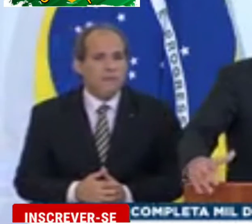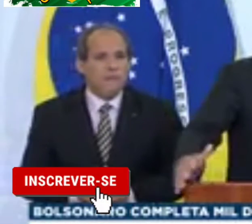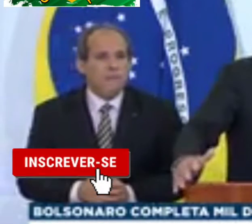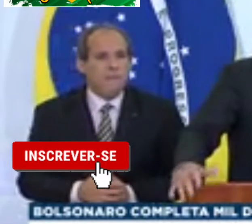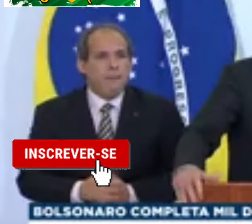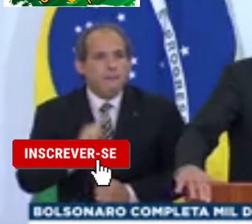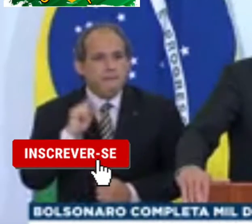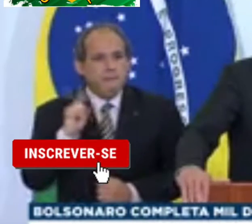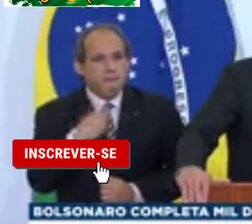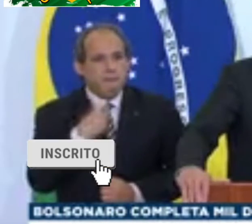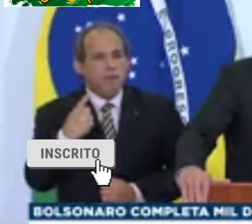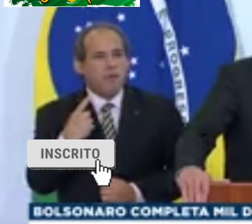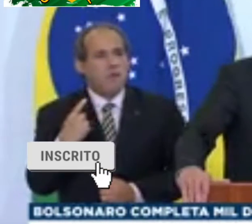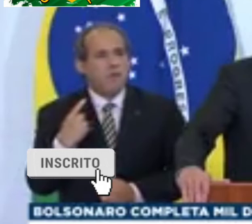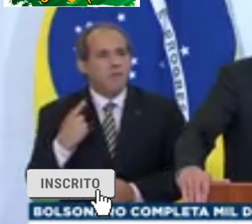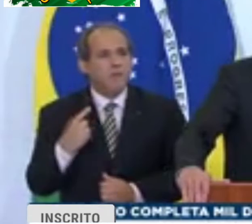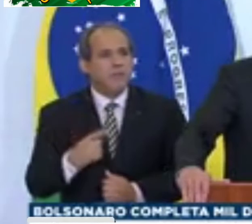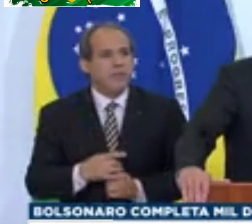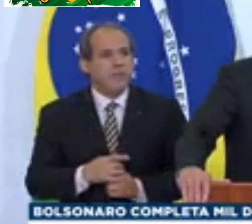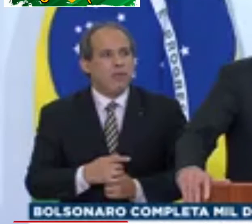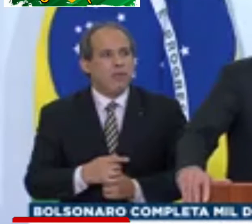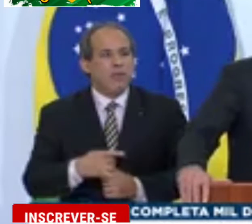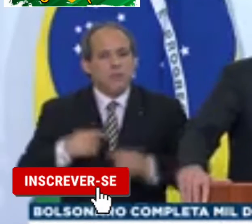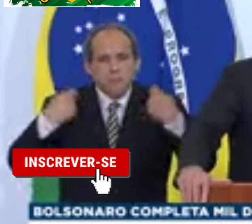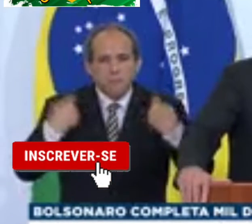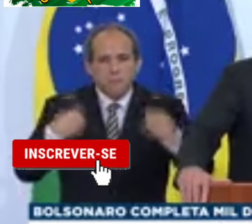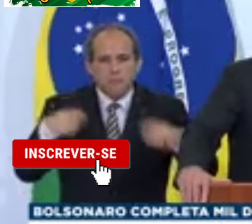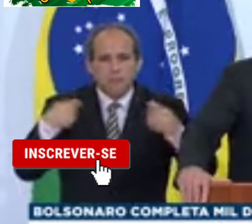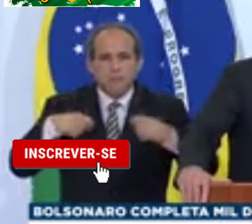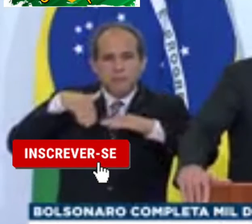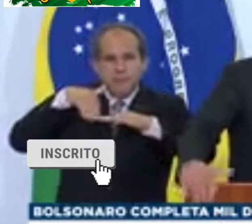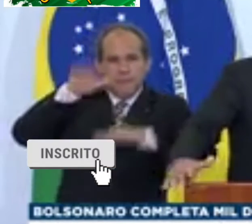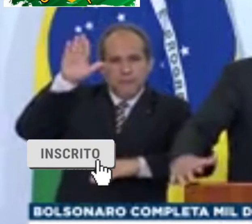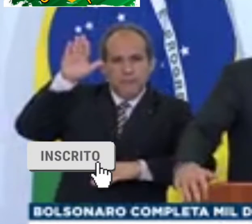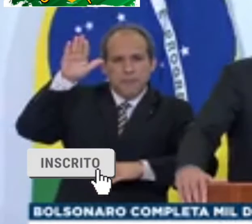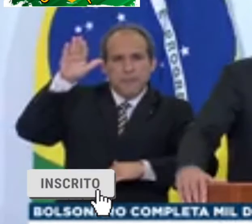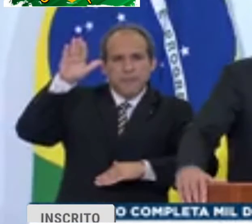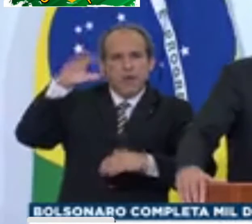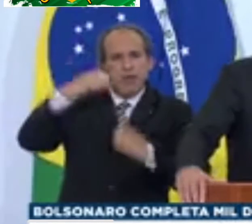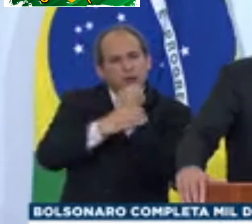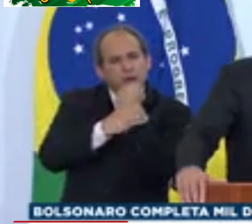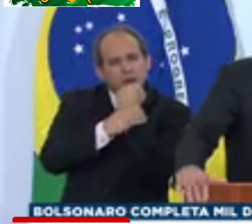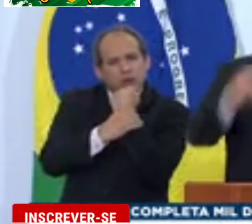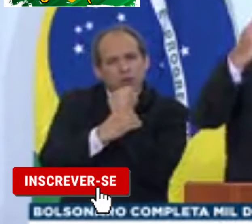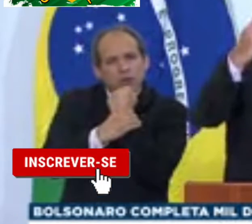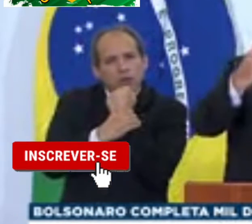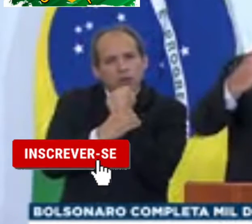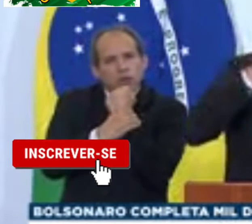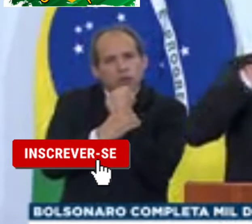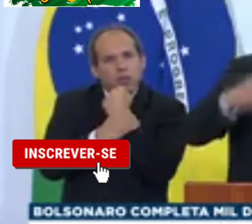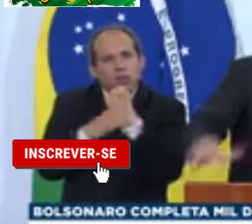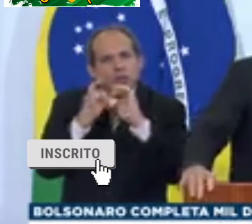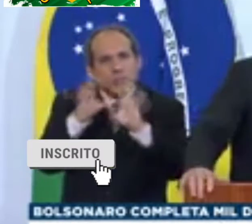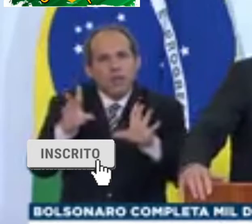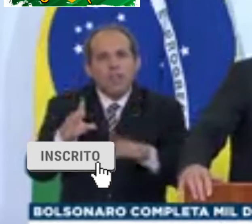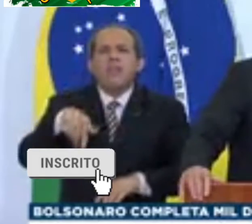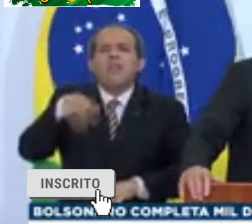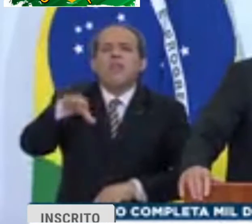E nós temos que, cada vez mais, garantir isso. E quem garante isso? Não é um homem, não sou